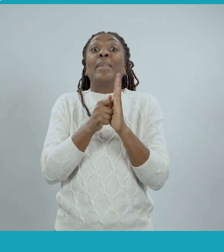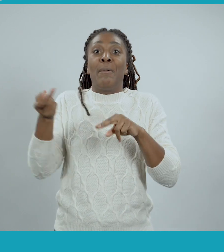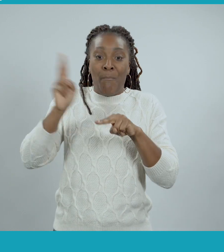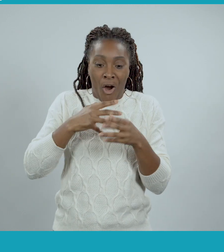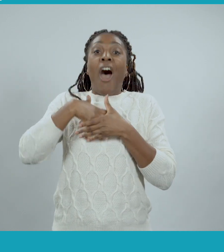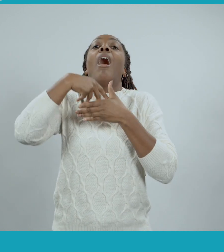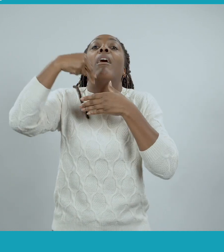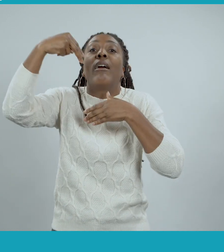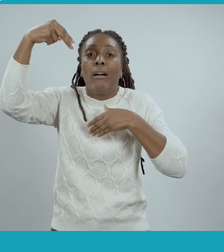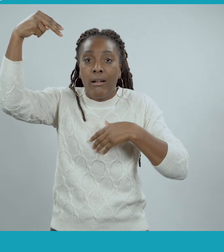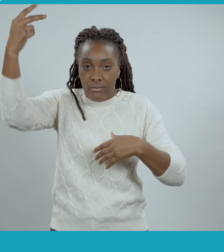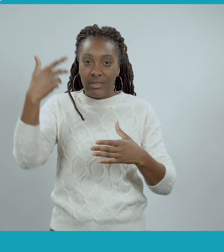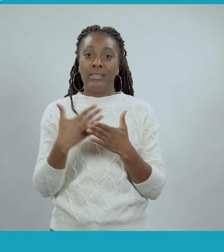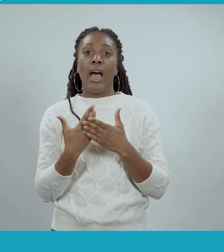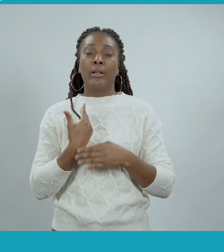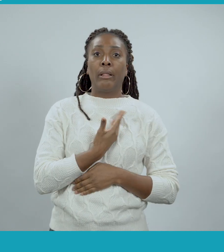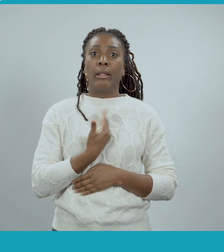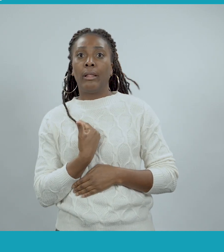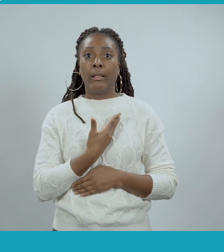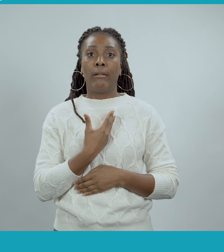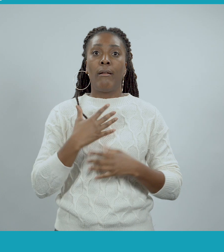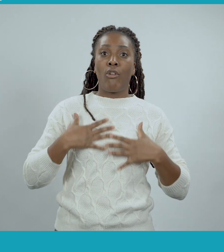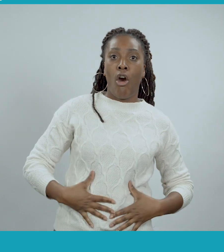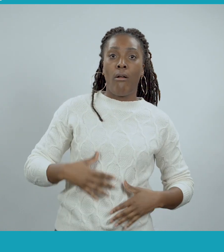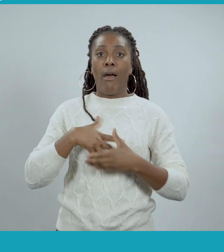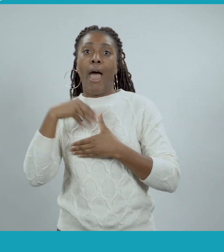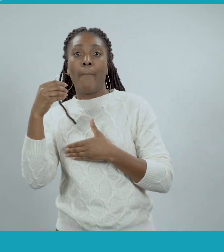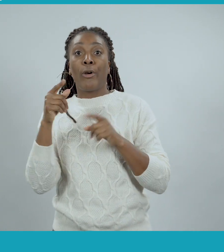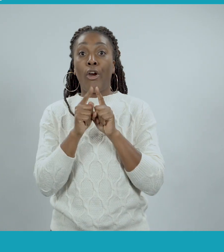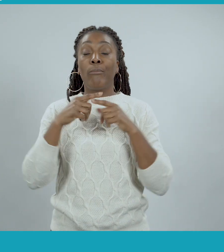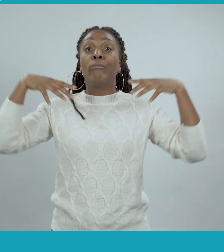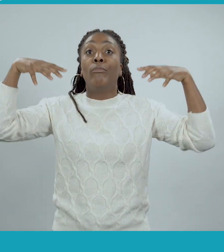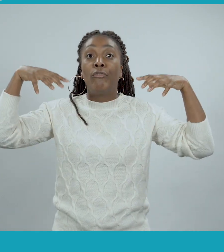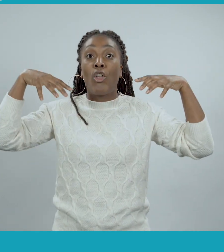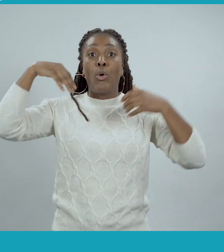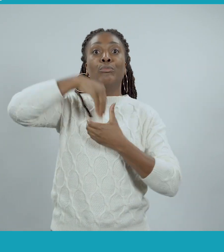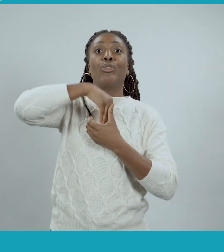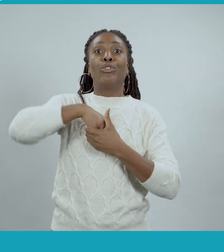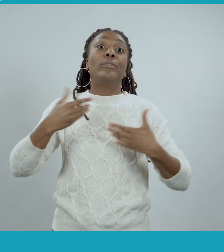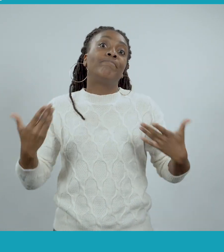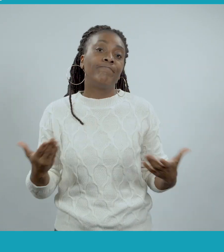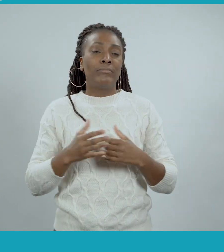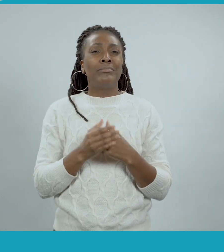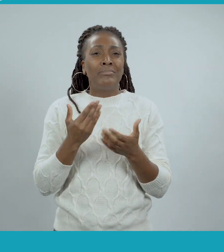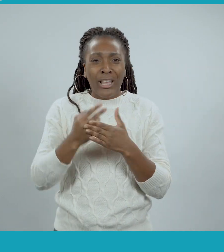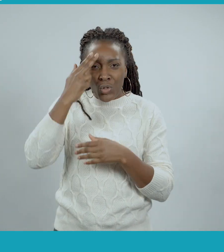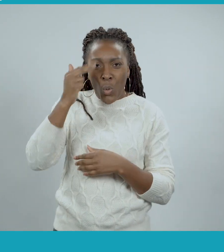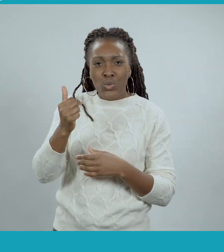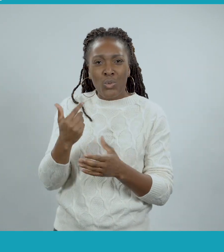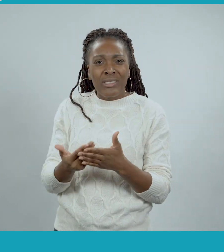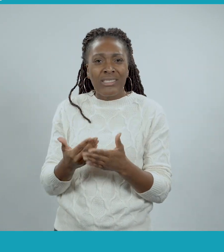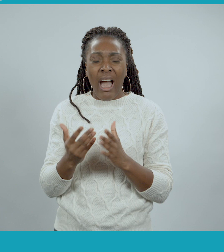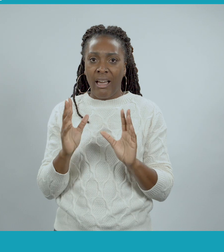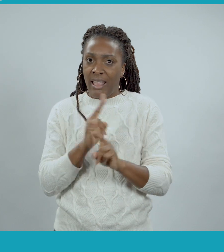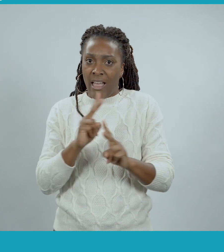sa mort. C'est le principe de dualisme âme-corps, ayant généré l'idée d'un fantôme dans la machine. Mais cette notion